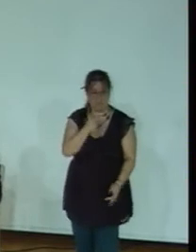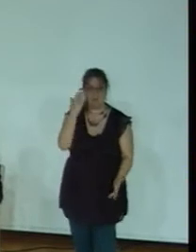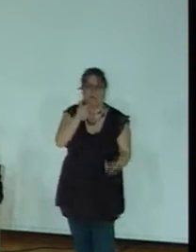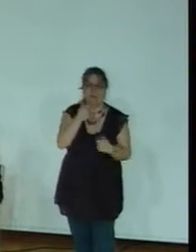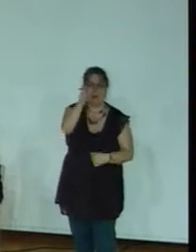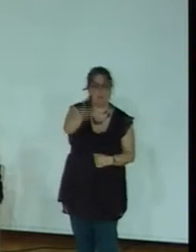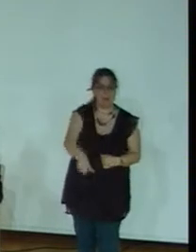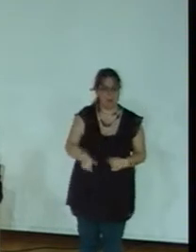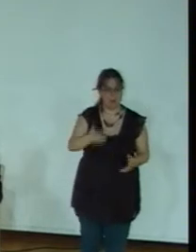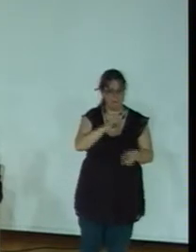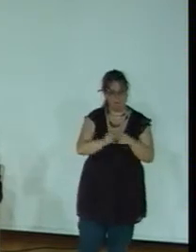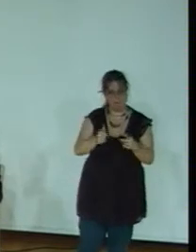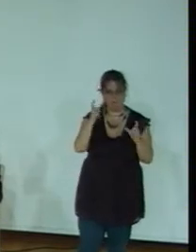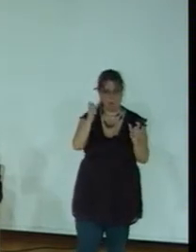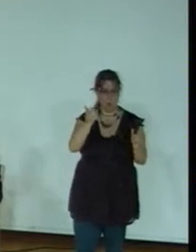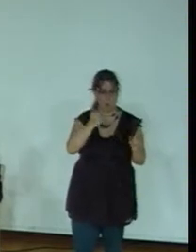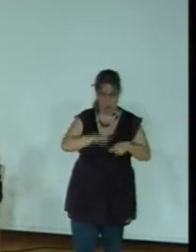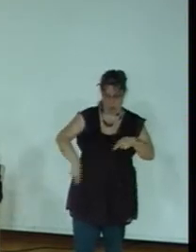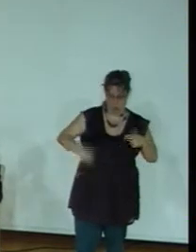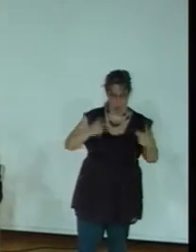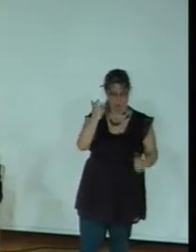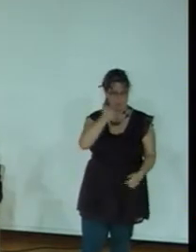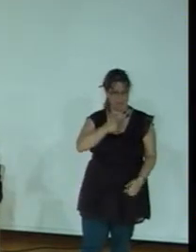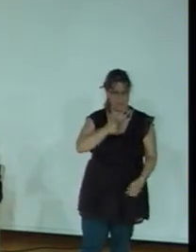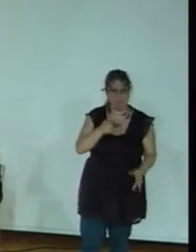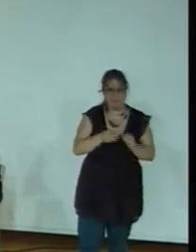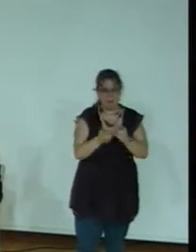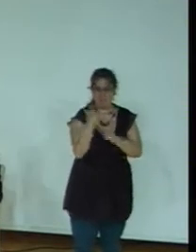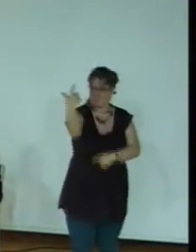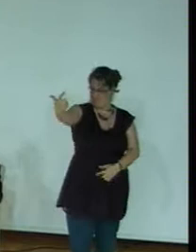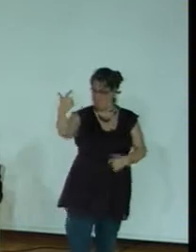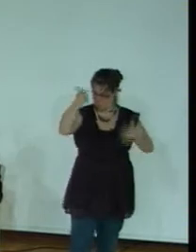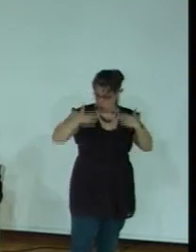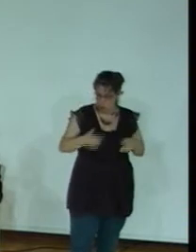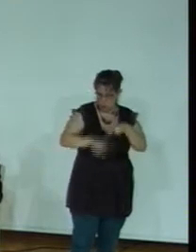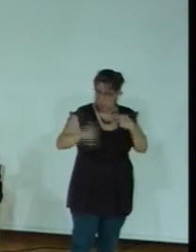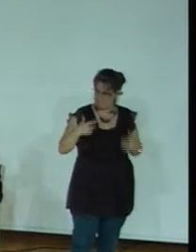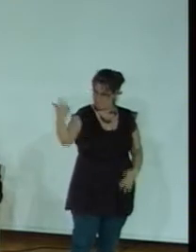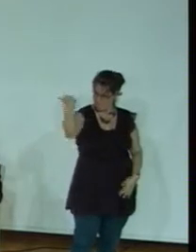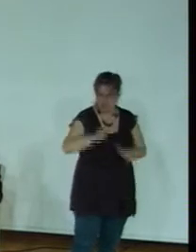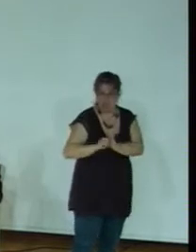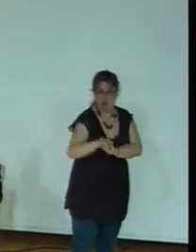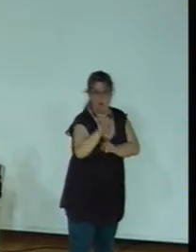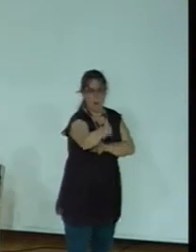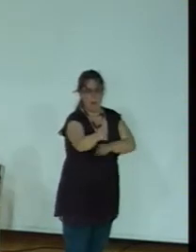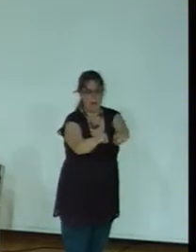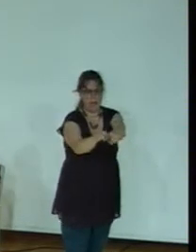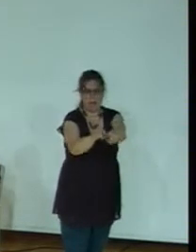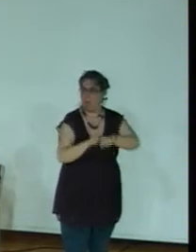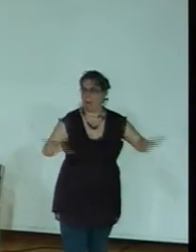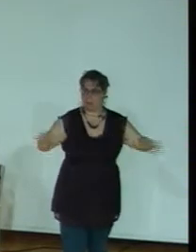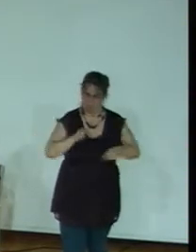photos très personnelles sur les réseaux, souvent ne se rendent pas compte de cette facilité. Souvent, il y a un